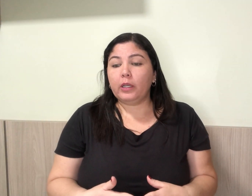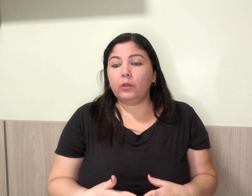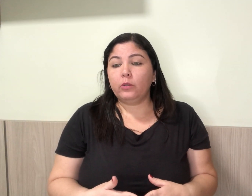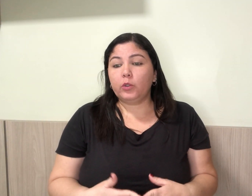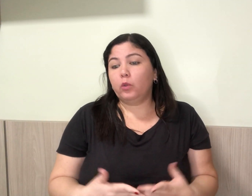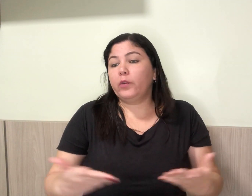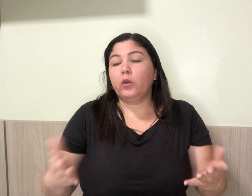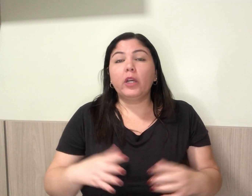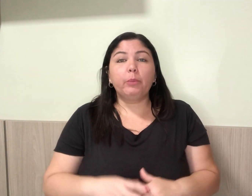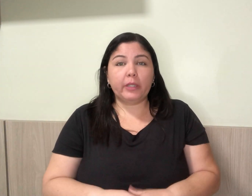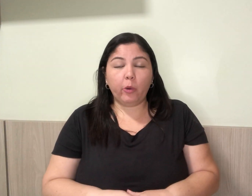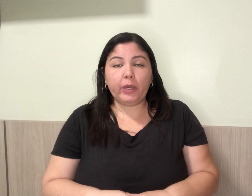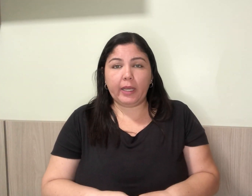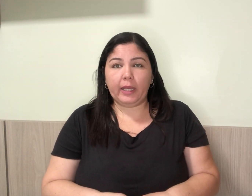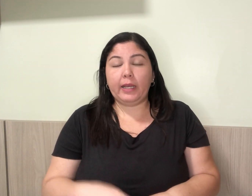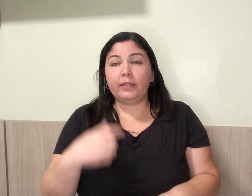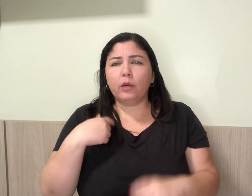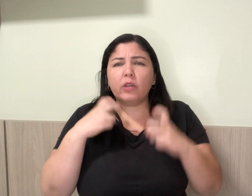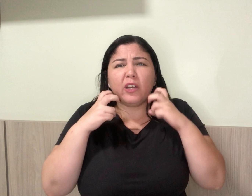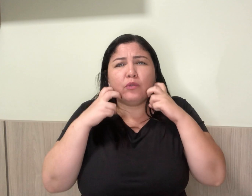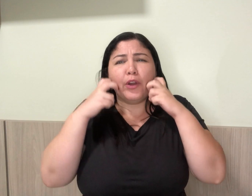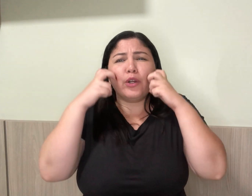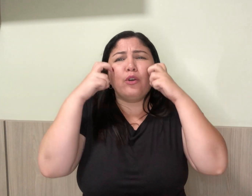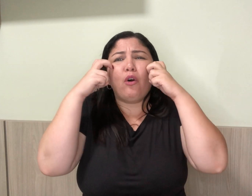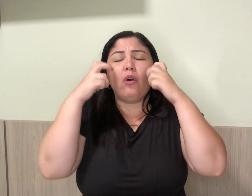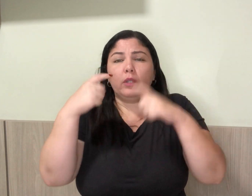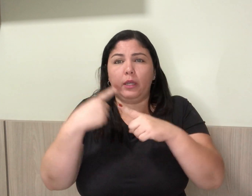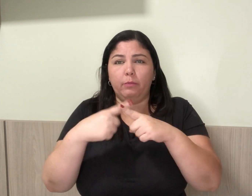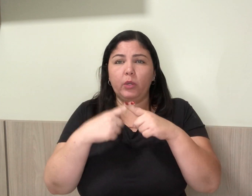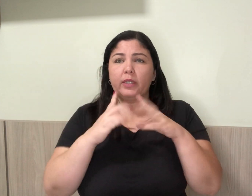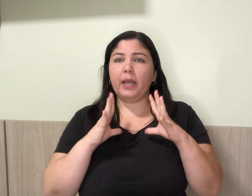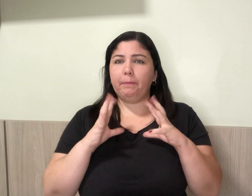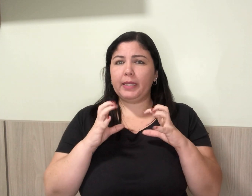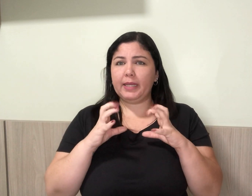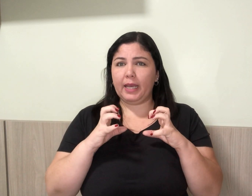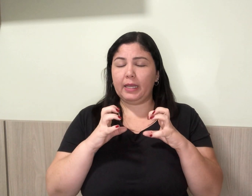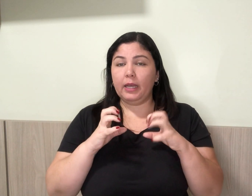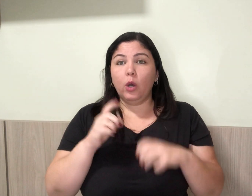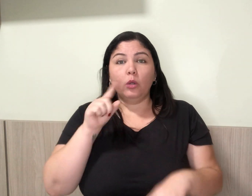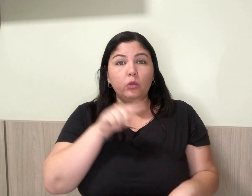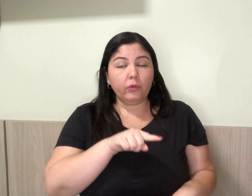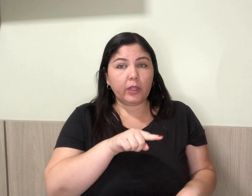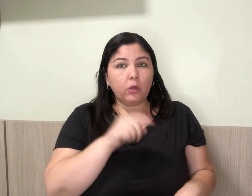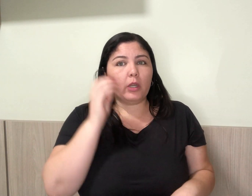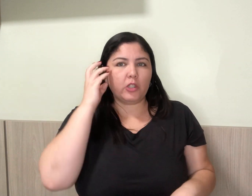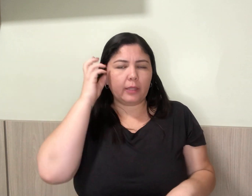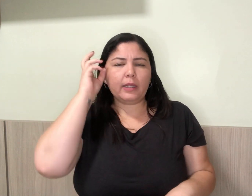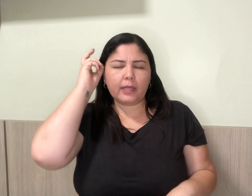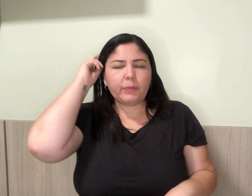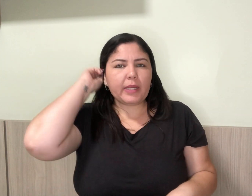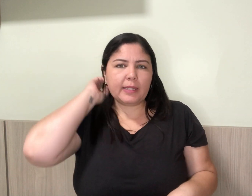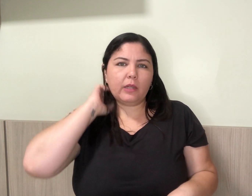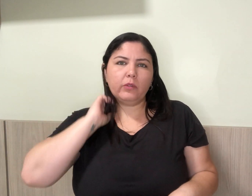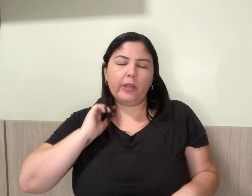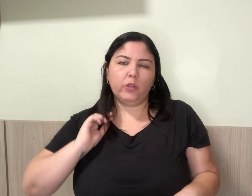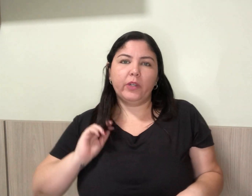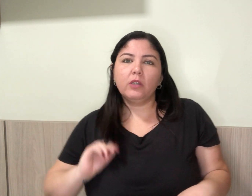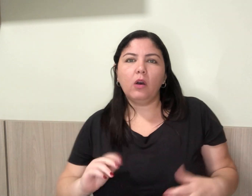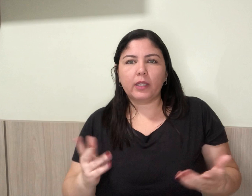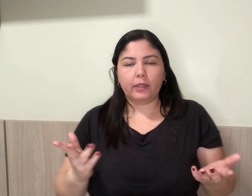Eu estou com vergonha porque eu briguei, né? Então, eu vergonha porque briguei. No vergonha já tem a expressão, né, de vergonha, que a